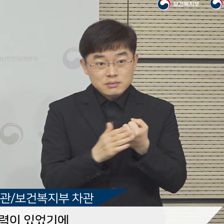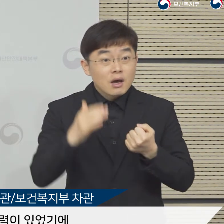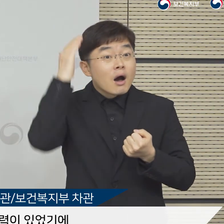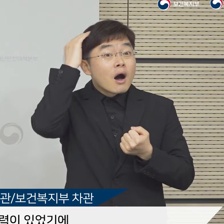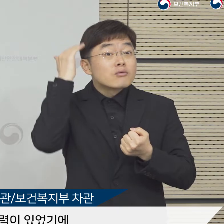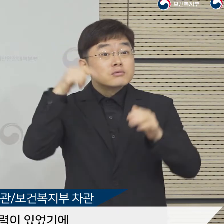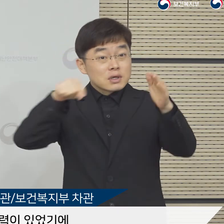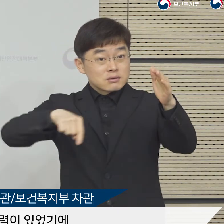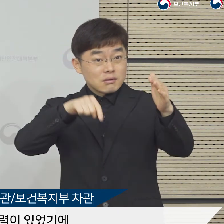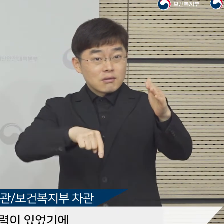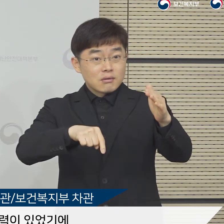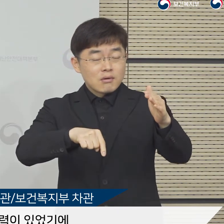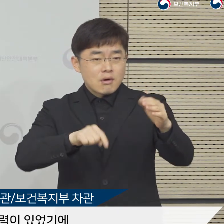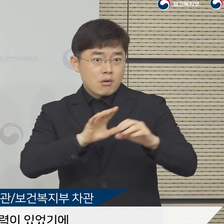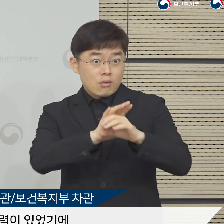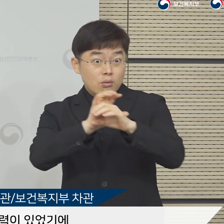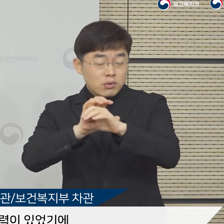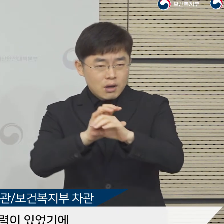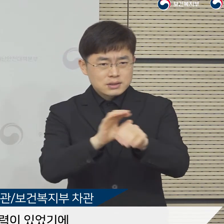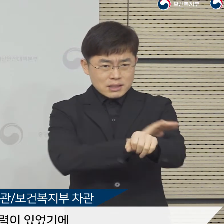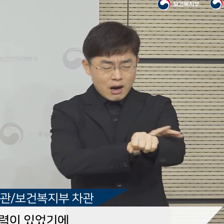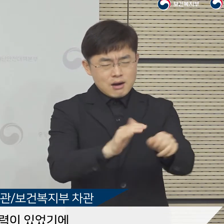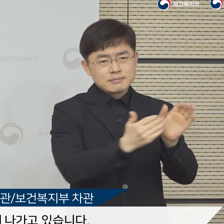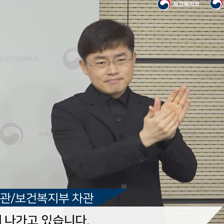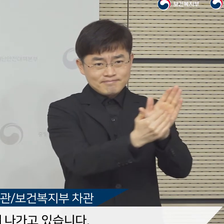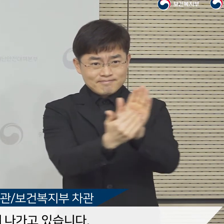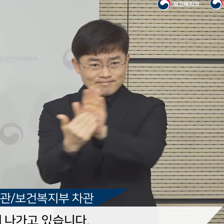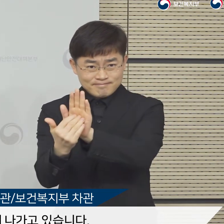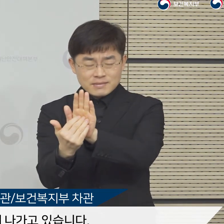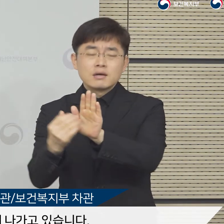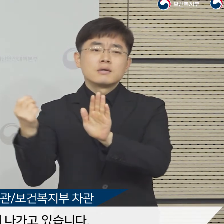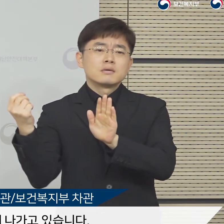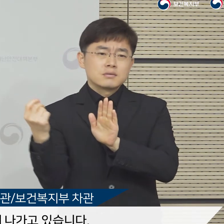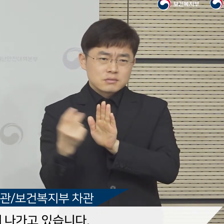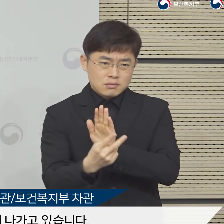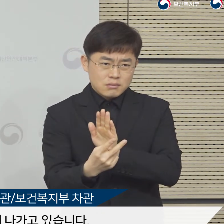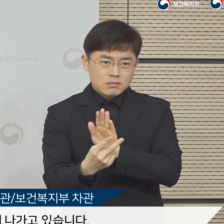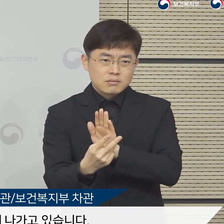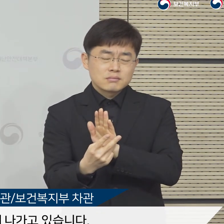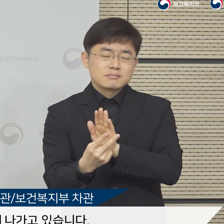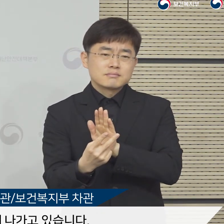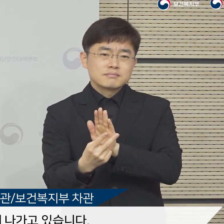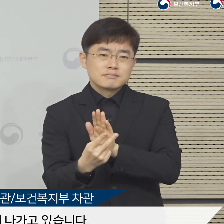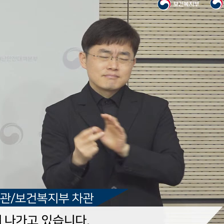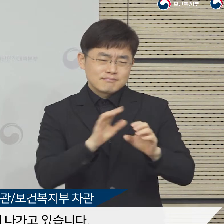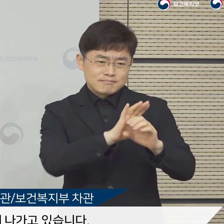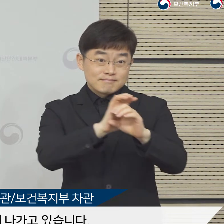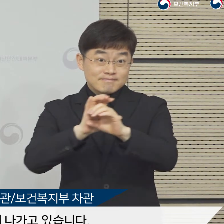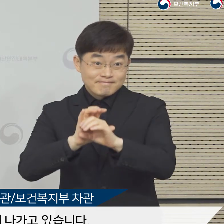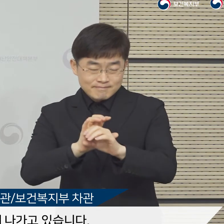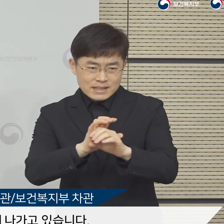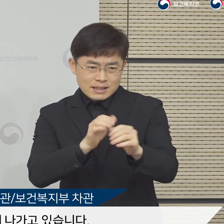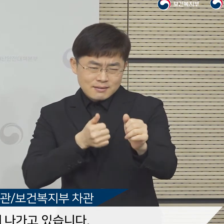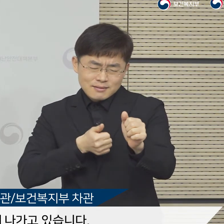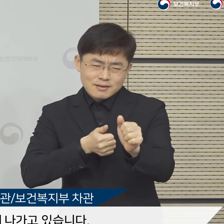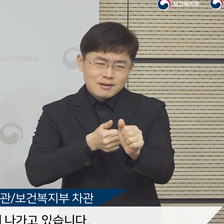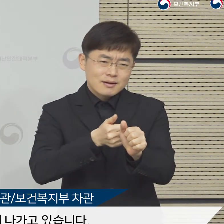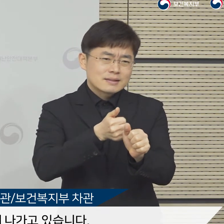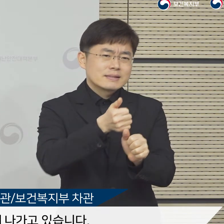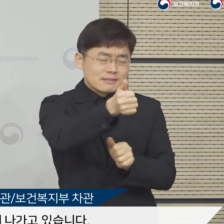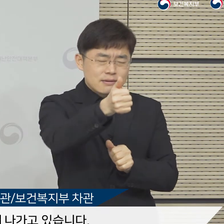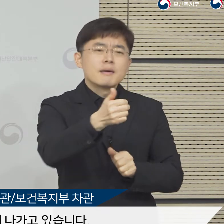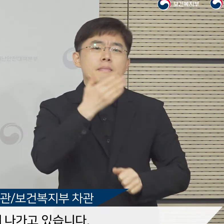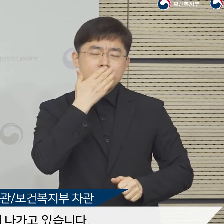우리나라가 코로나19의 빠른 확산을 막아내고 조금씩이나마 분명하게 코로나19를 극복해